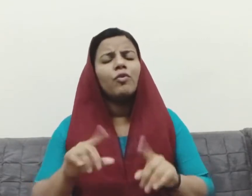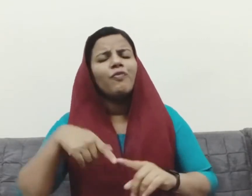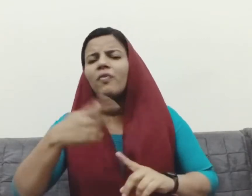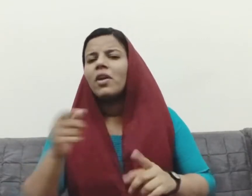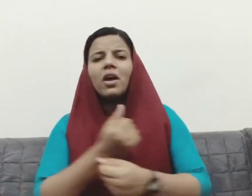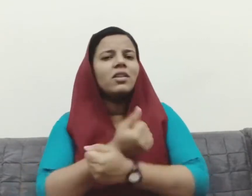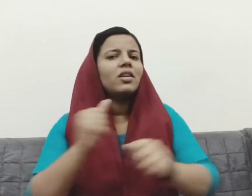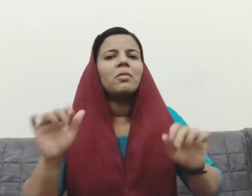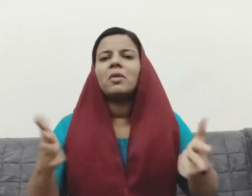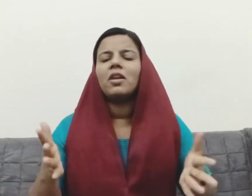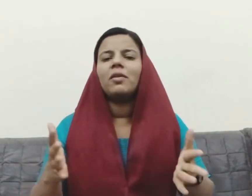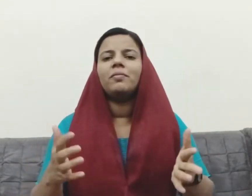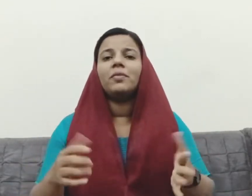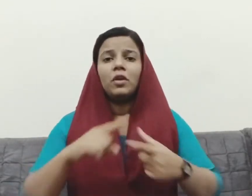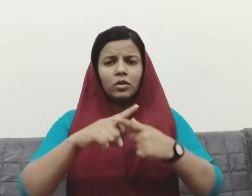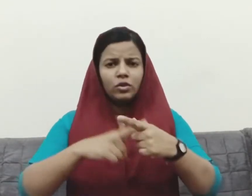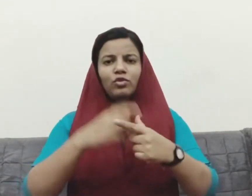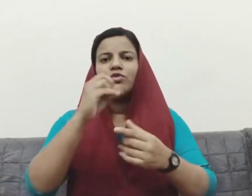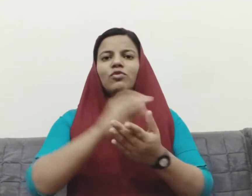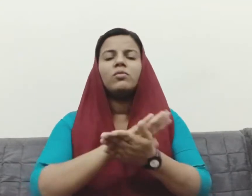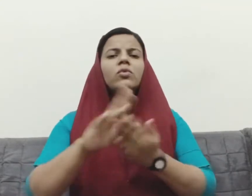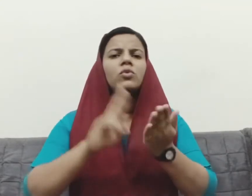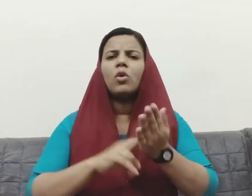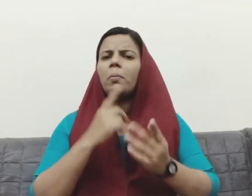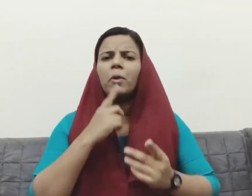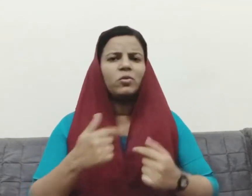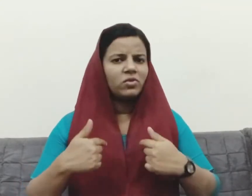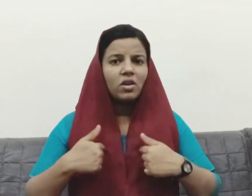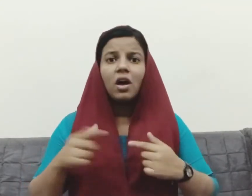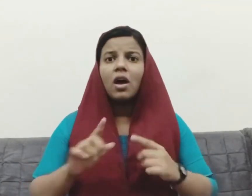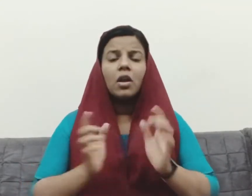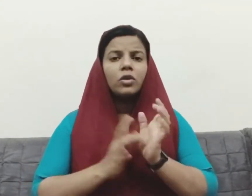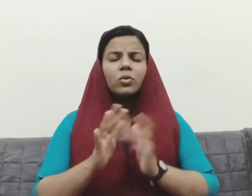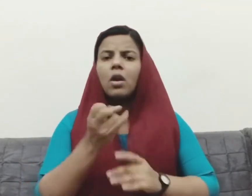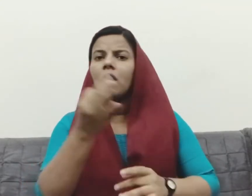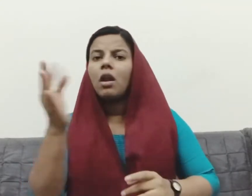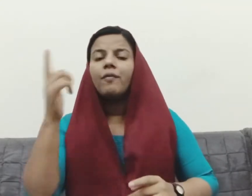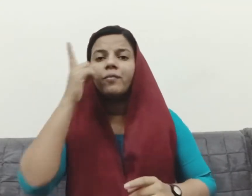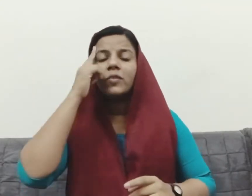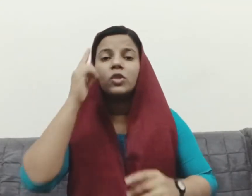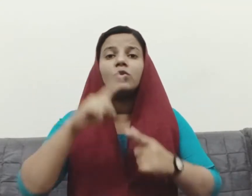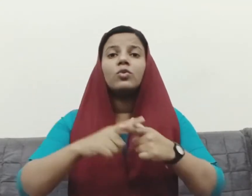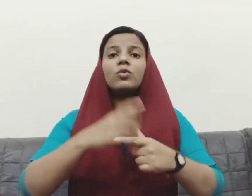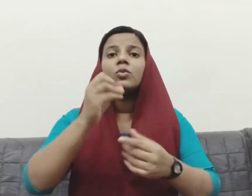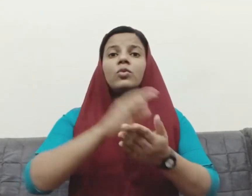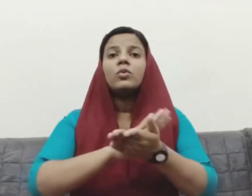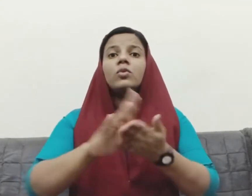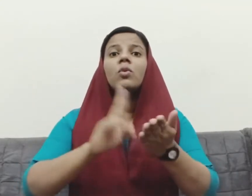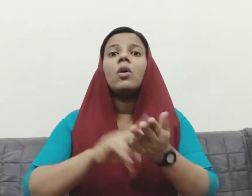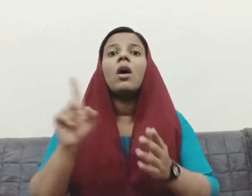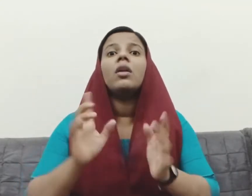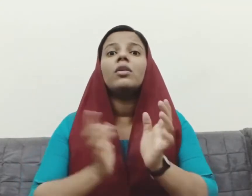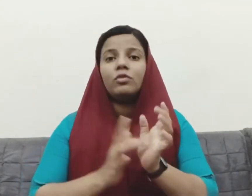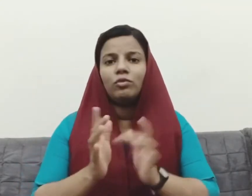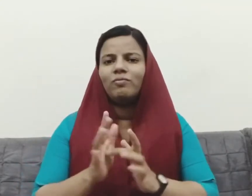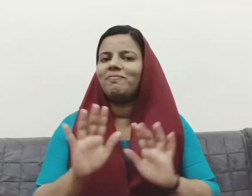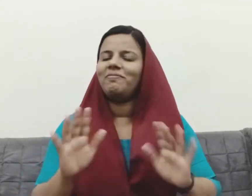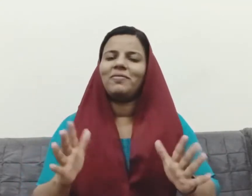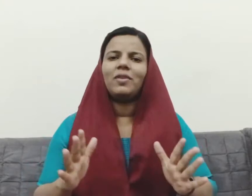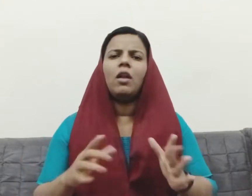ലഭിക്കത്തില്ല. ഞാൻ ക്രിസ്തു അല്ല, യോഹന്നാൻ വിളിച്ചു പറയുക. എല്ലാവരും അന്നേരം വിചാരിച്ചു, ഇനി യോഹന്നാനാണോ ക്രിസ്തു? അപ്പം യോഹന്നാൻ കൃത്യമായിട്ട്